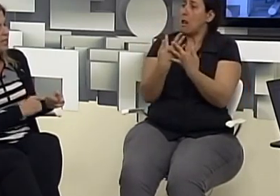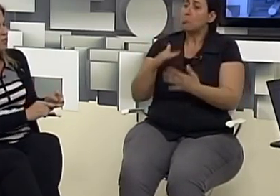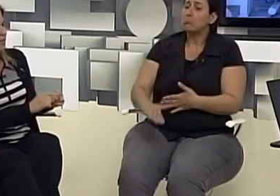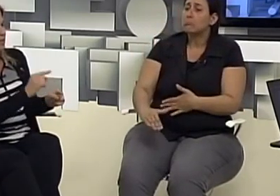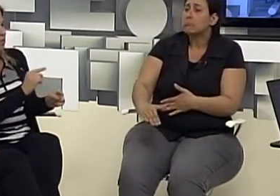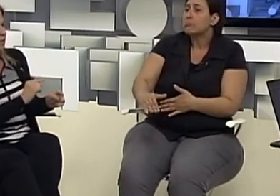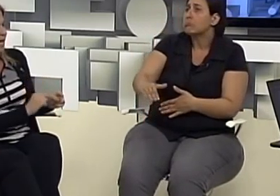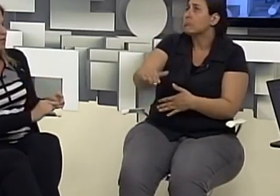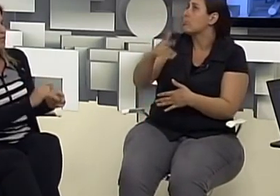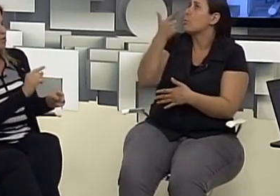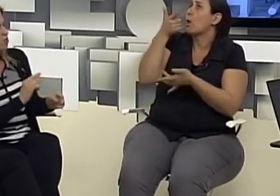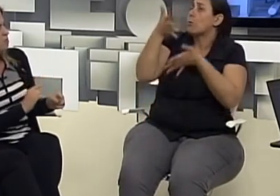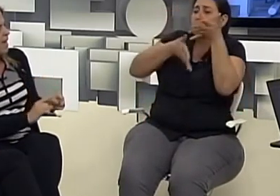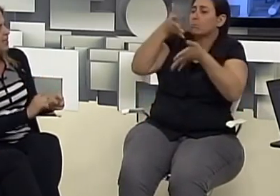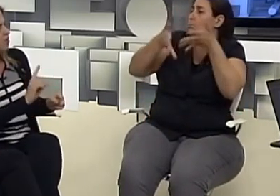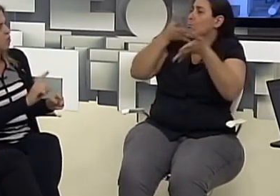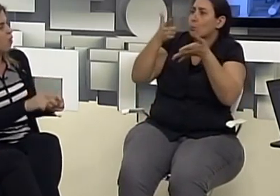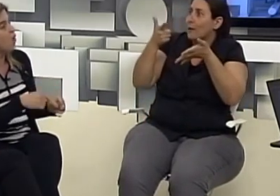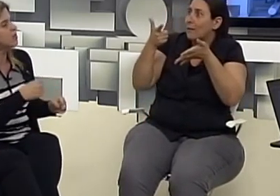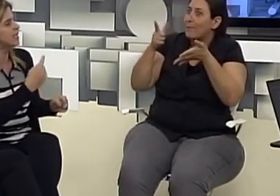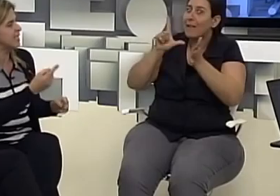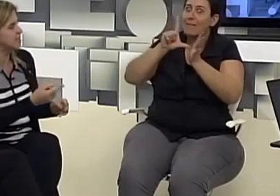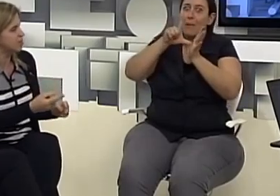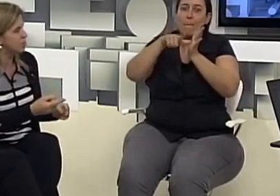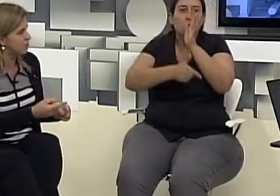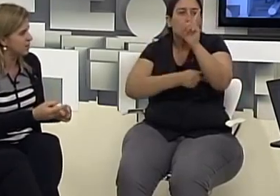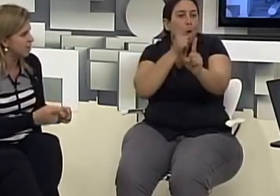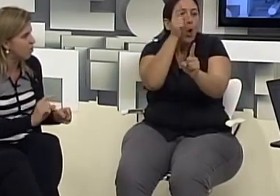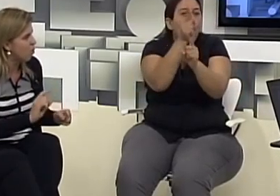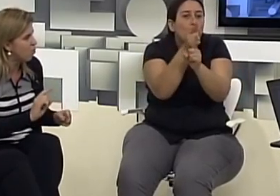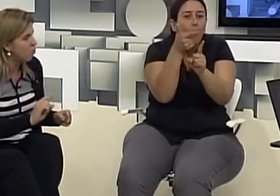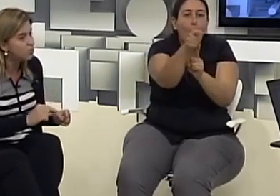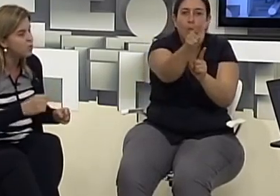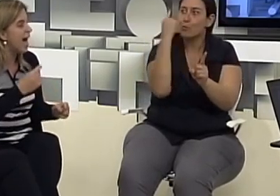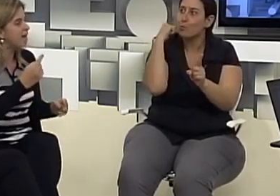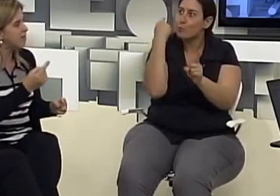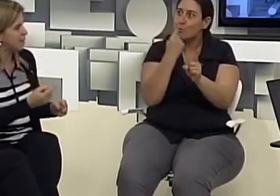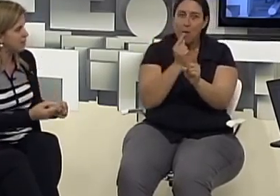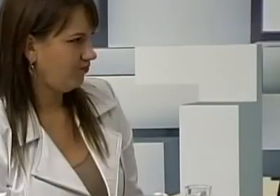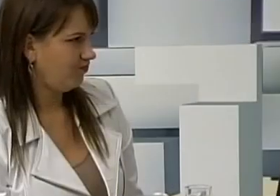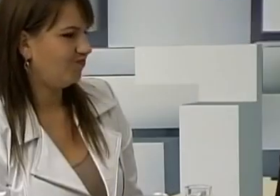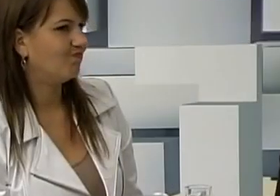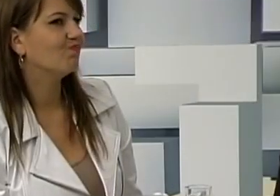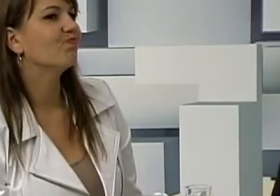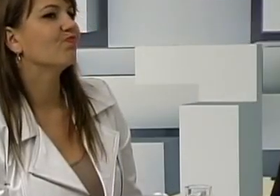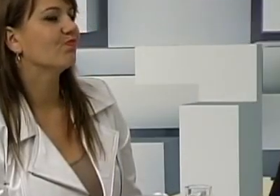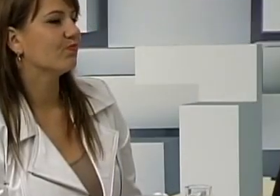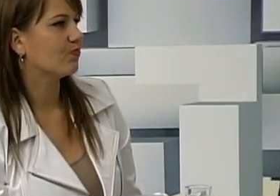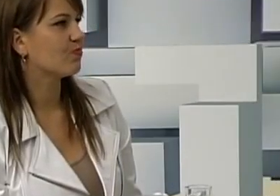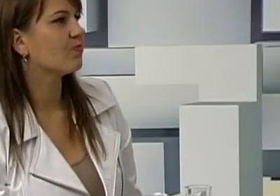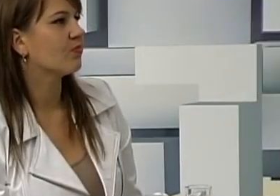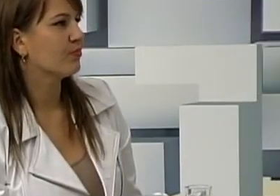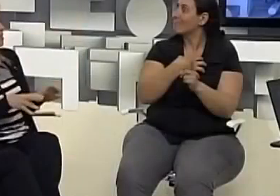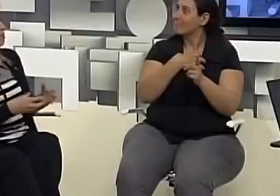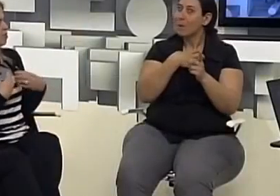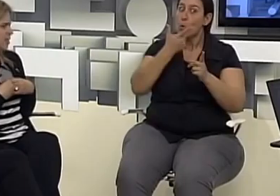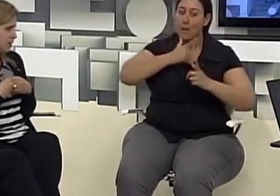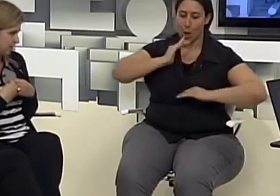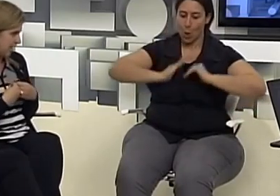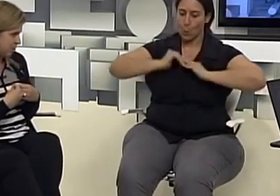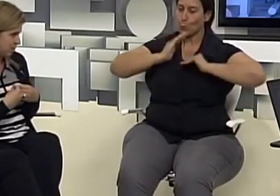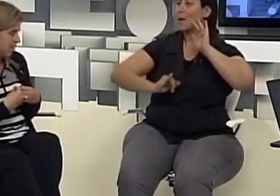Por isso, esse contato, essa descoberta com outra criança surda, com um usuário da língua de sinais, é fundamental para a constituição